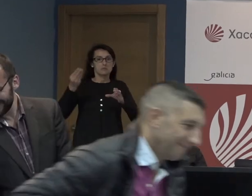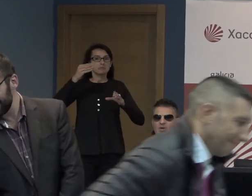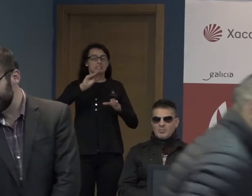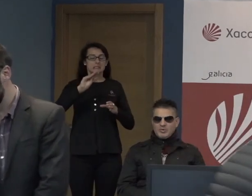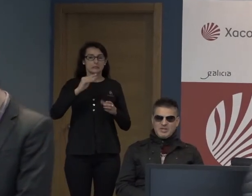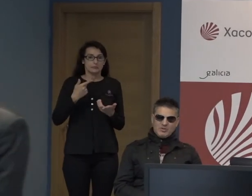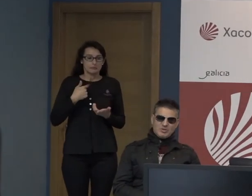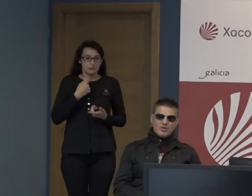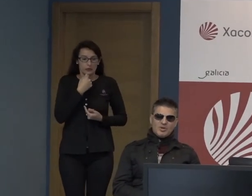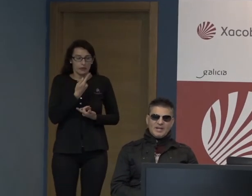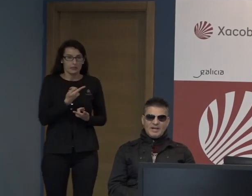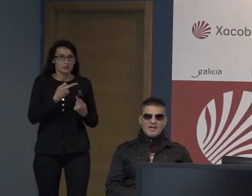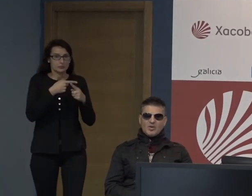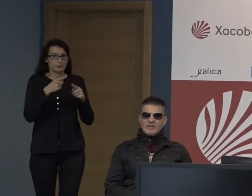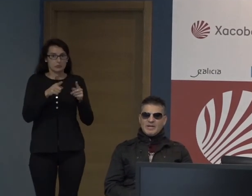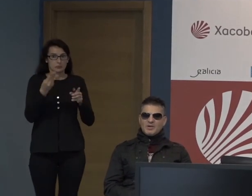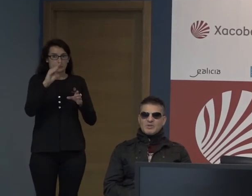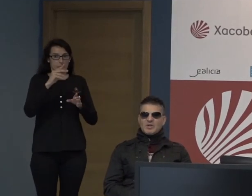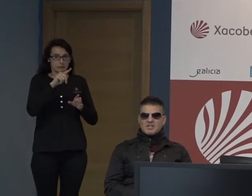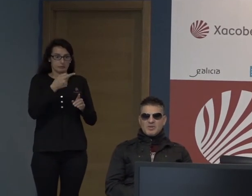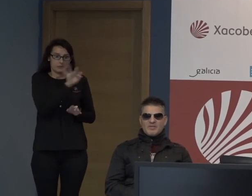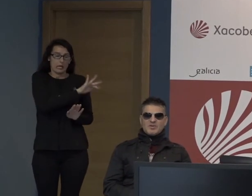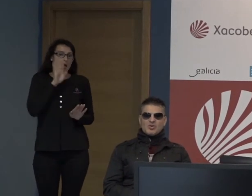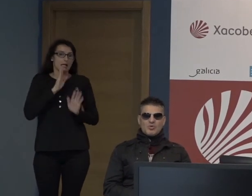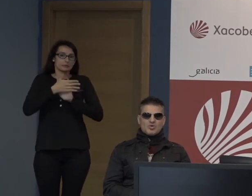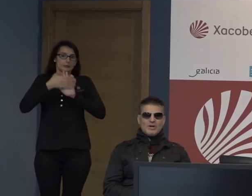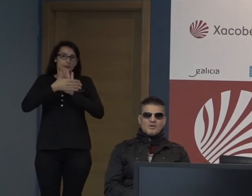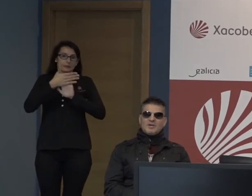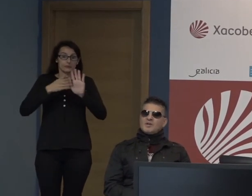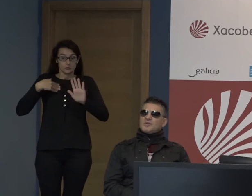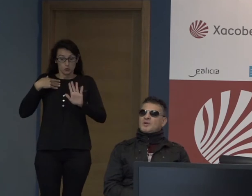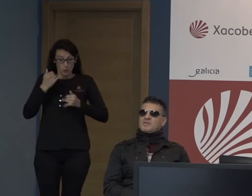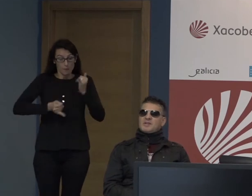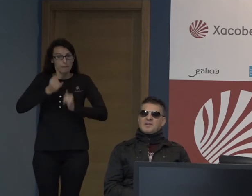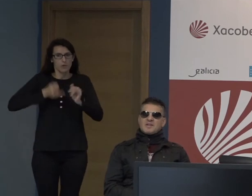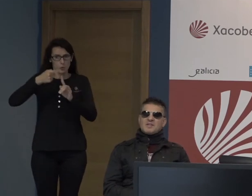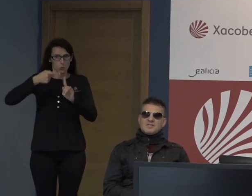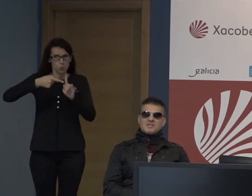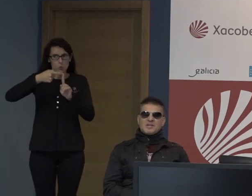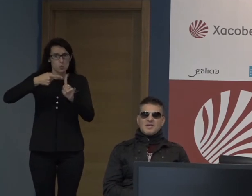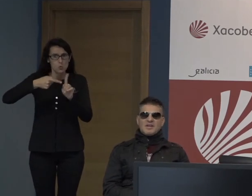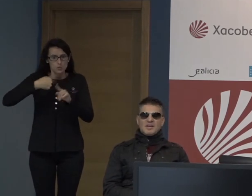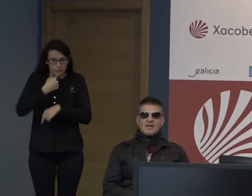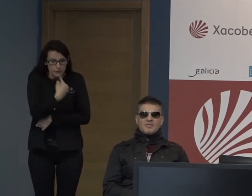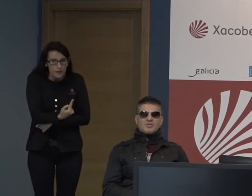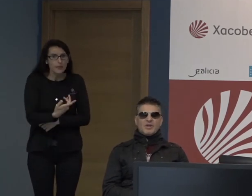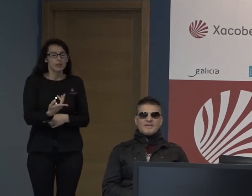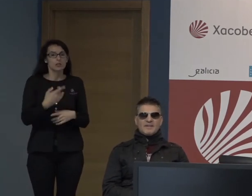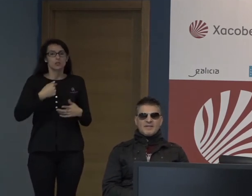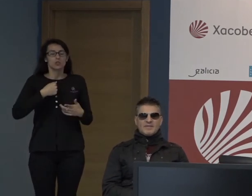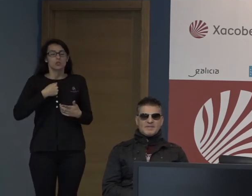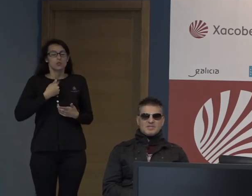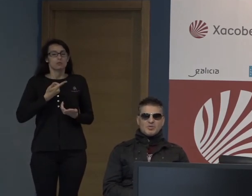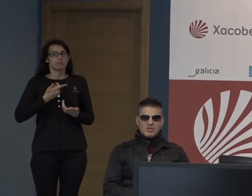Simplemente, bueno, apostillas con todo lo que él ha comentado en cuanto a las capacidades. Yo como usuario tengo que decir que desde que